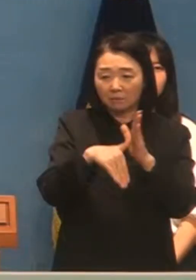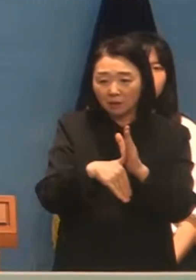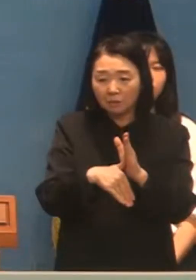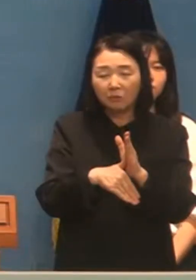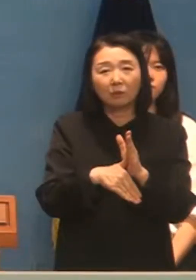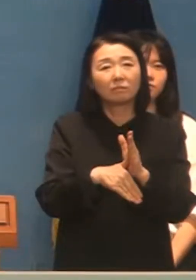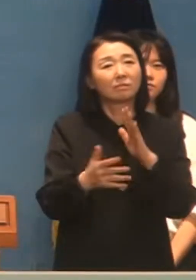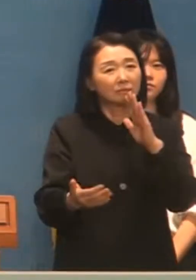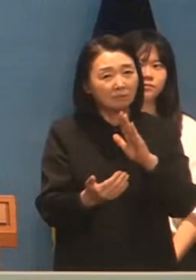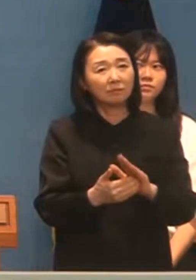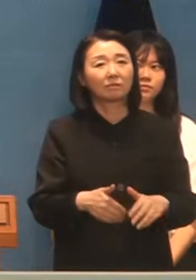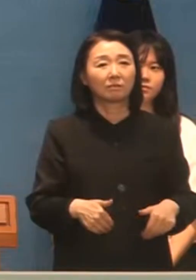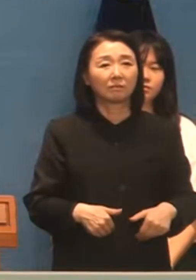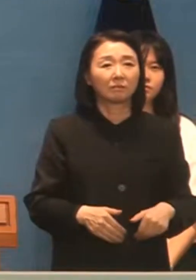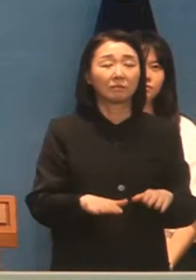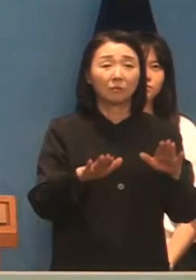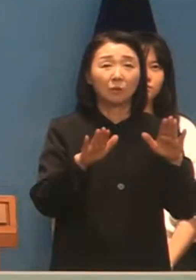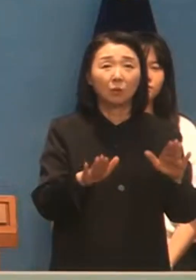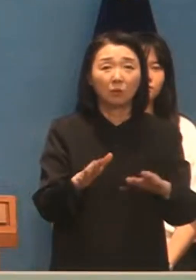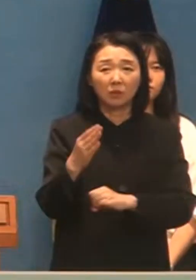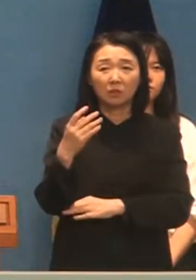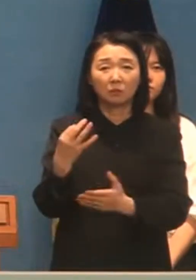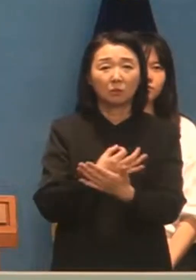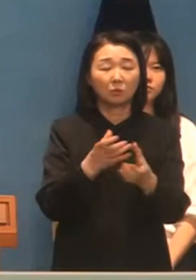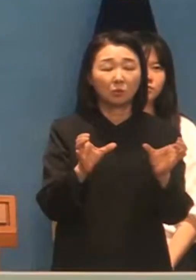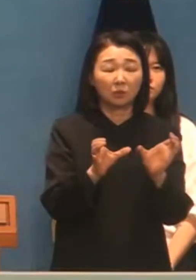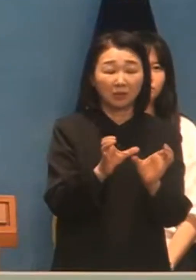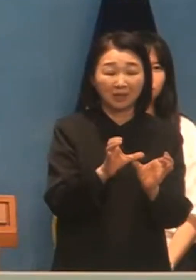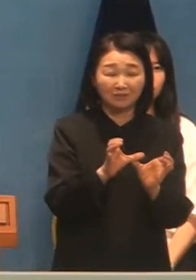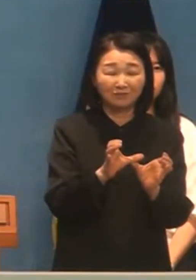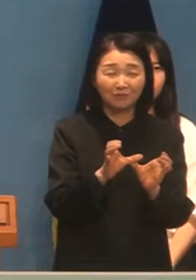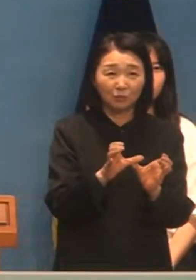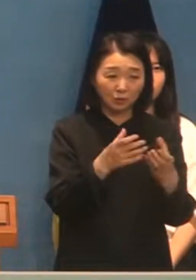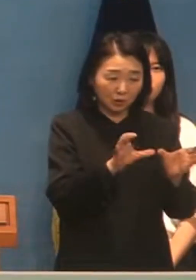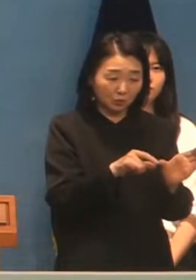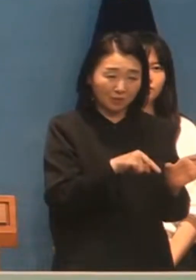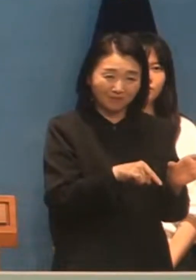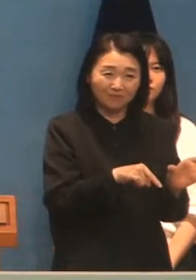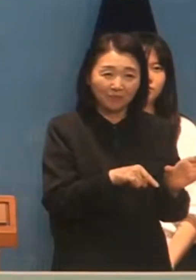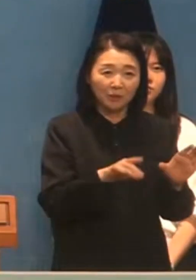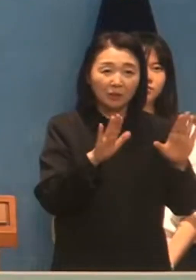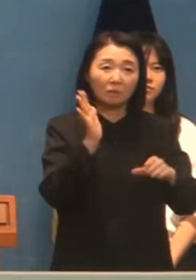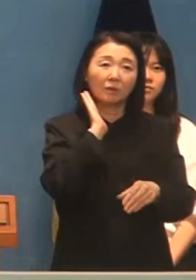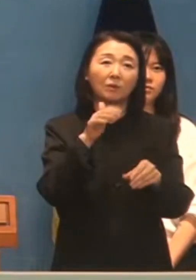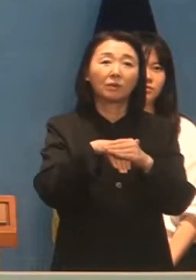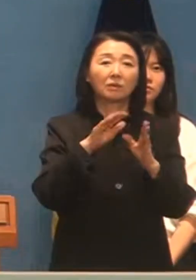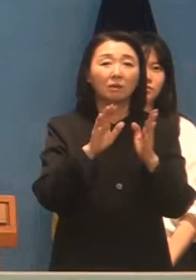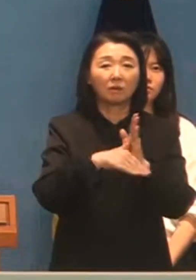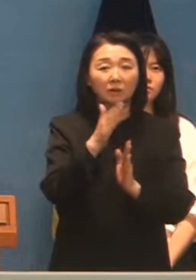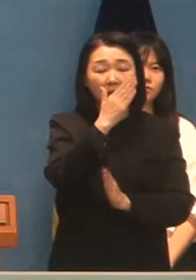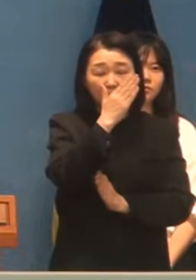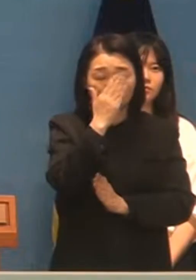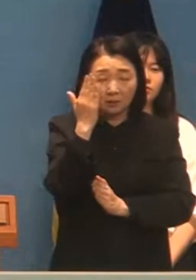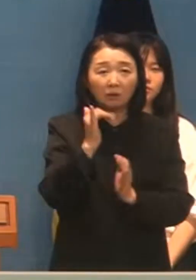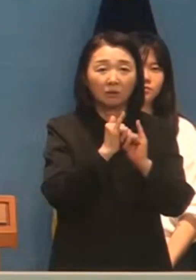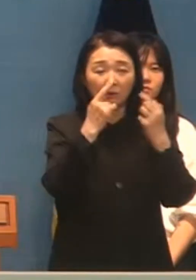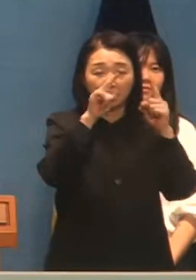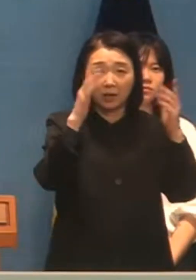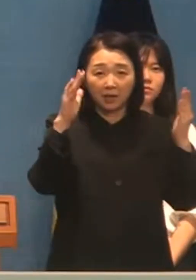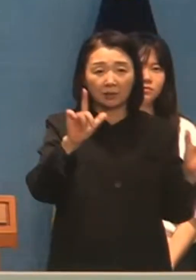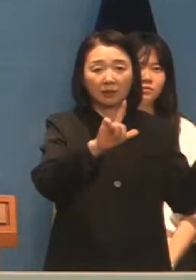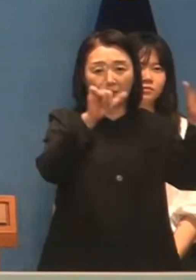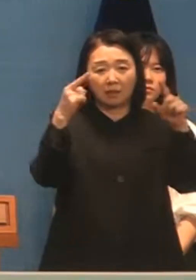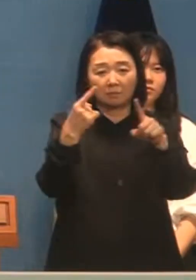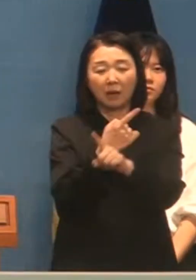실현할 시간입니다. 오늘 기본소득당 청년대학생위원회는 이번 대통령 선거에서 청년 대학생의 삶을 바꾸어낼